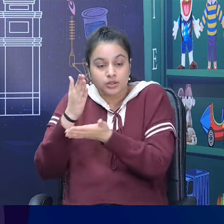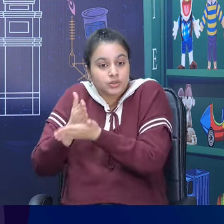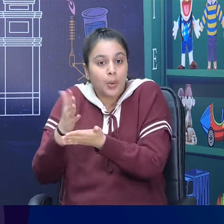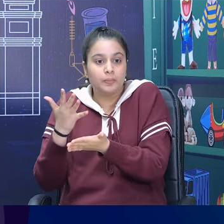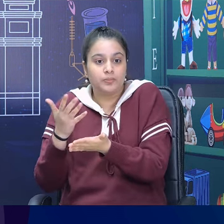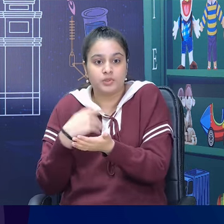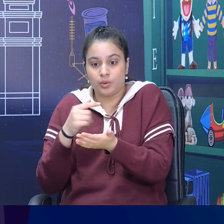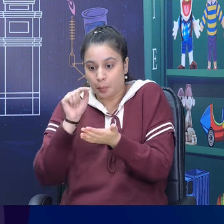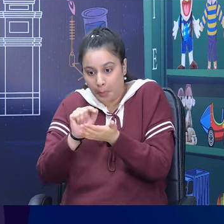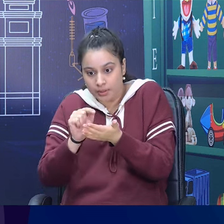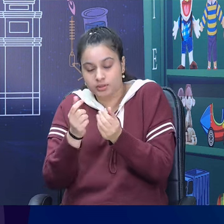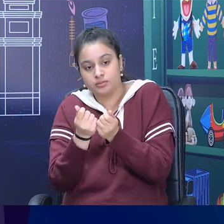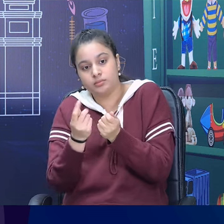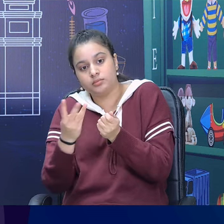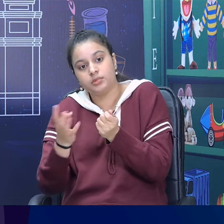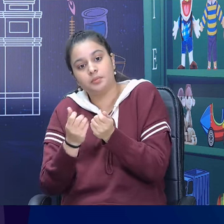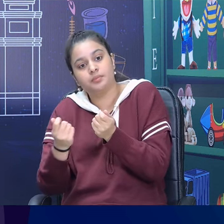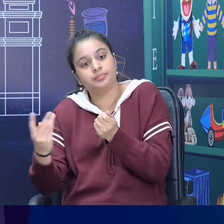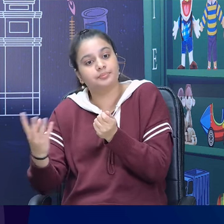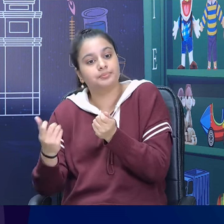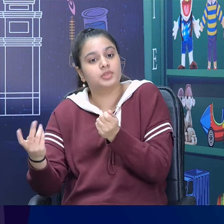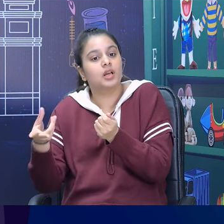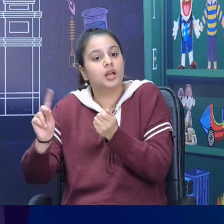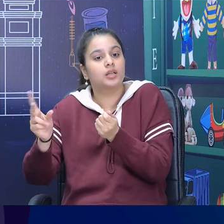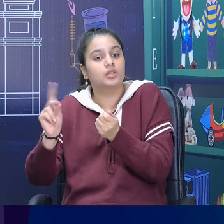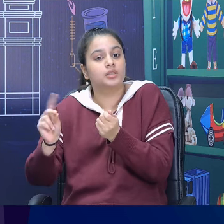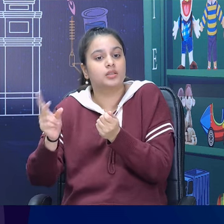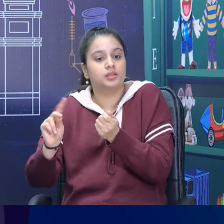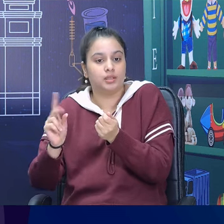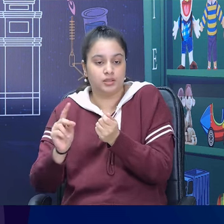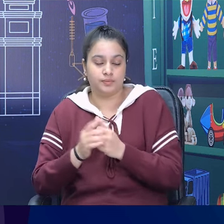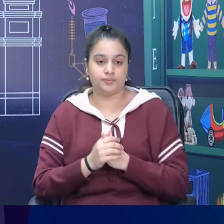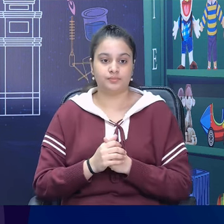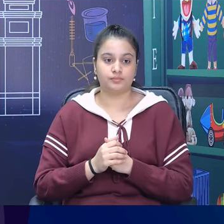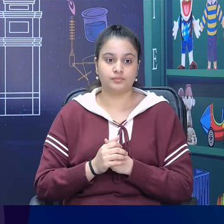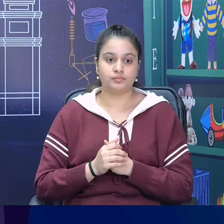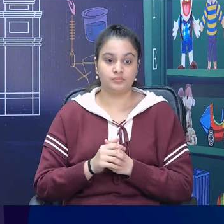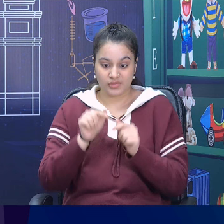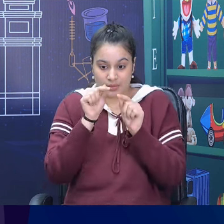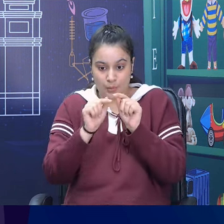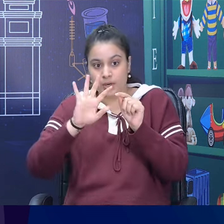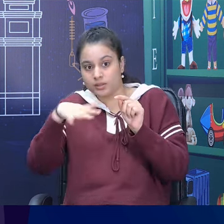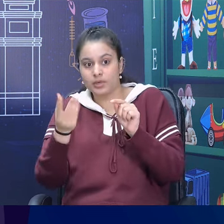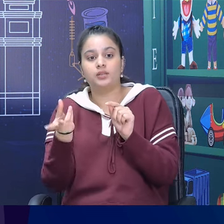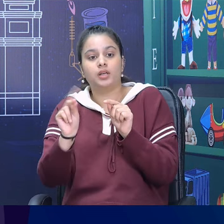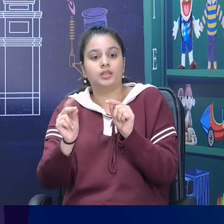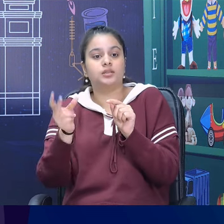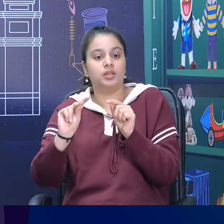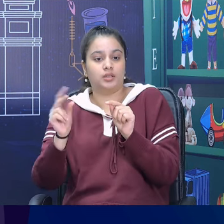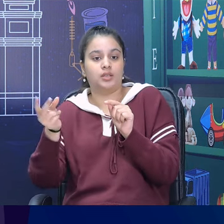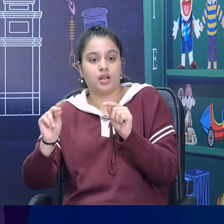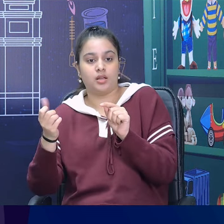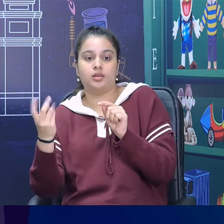एक्सपेंशन बट इनका जो डेसीमल एक्सपेंशन है रिपीट होता है आफ्टर आफ्टर डेसीमल पॉइंट पॉइंट जैसे इन नॉन टर्मिनेटिंग